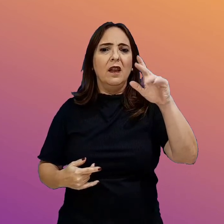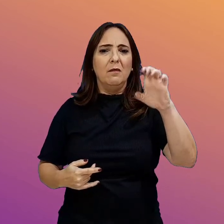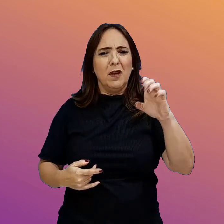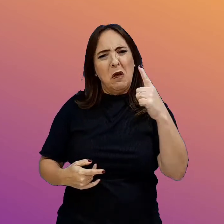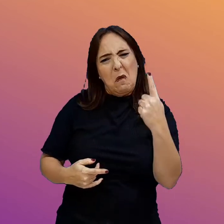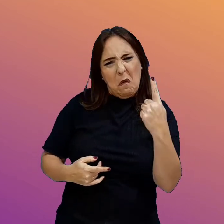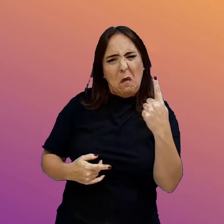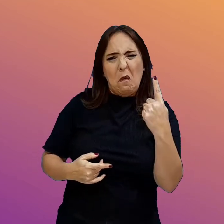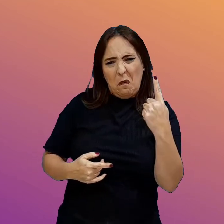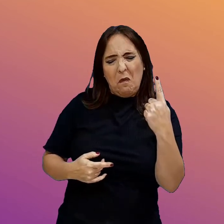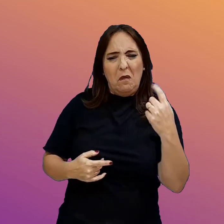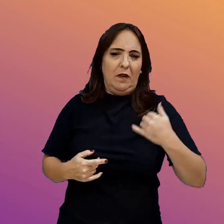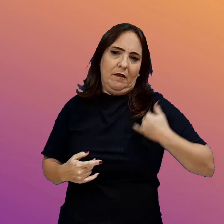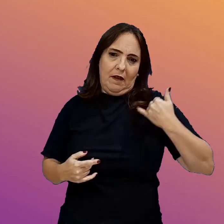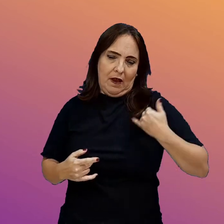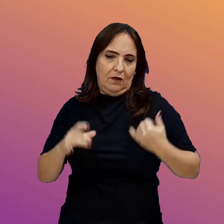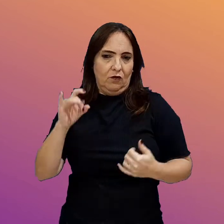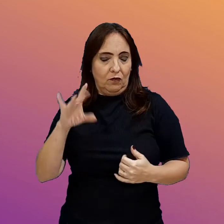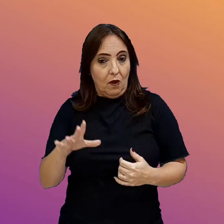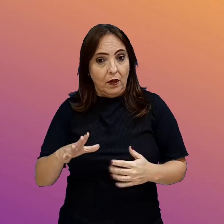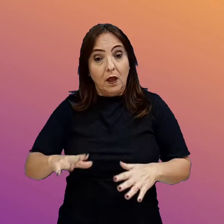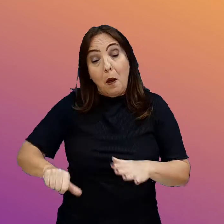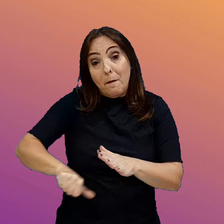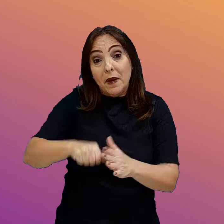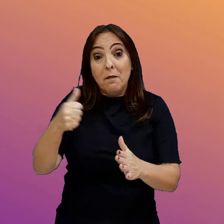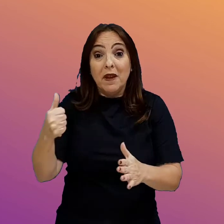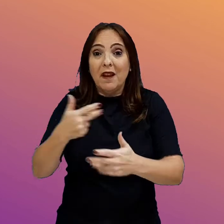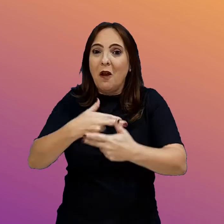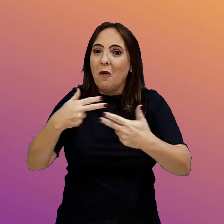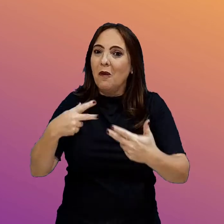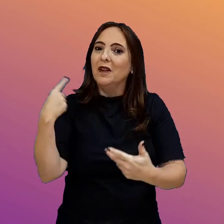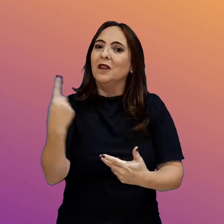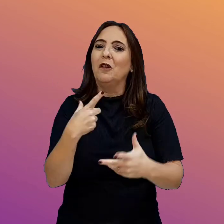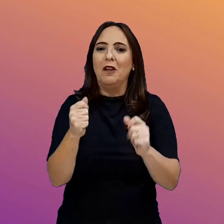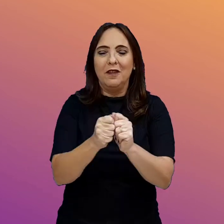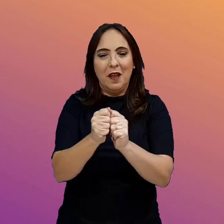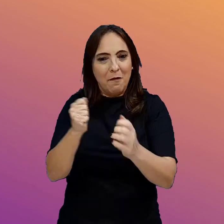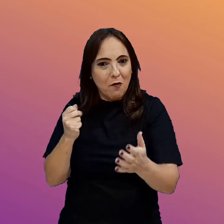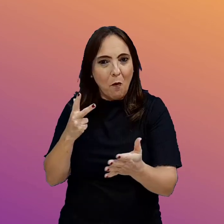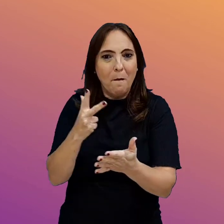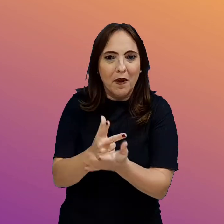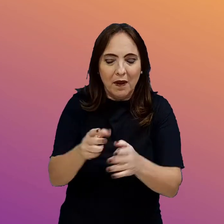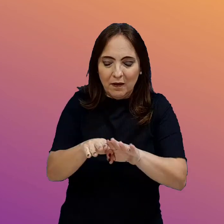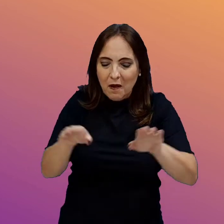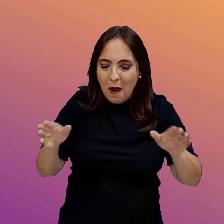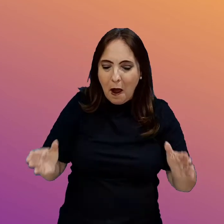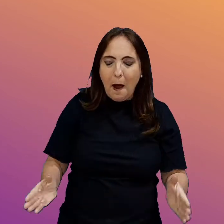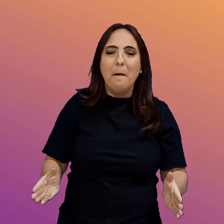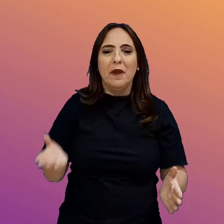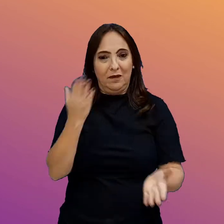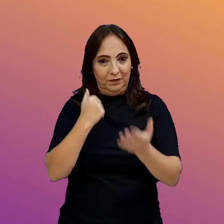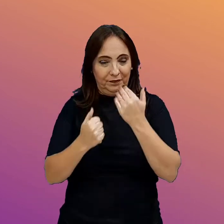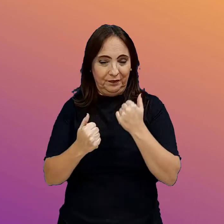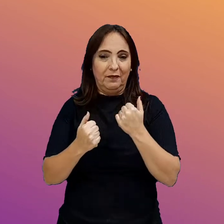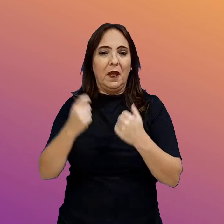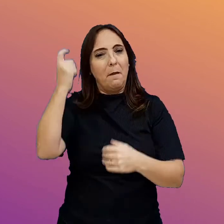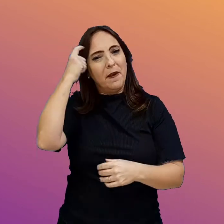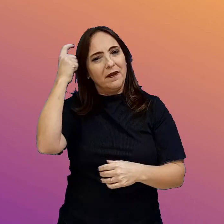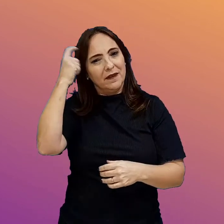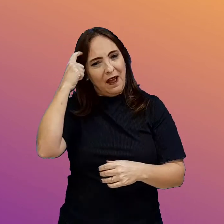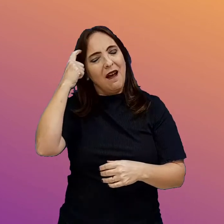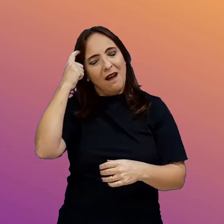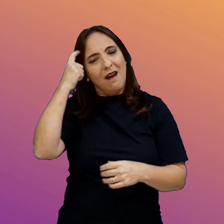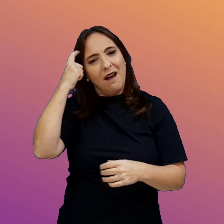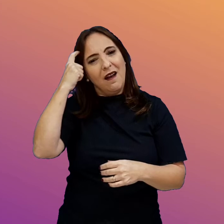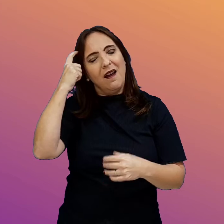nessa época. Então, o primeiro investimento que a gente fez foi esse, justamente porque a gente pensava assim, na hora a gente tem que ter pelo